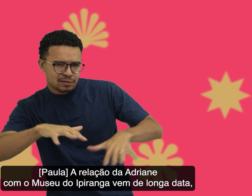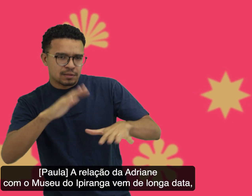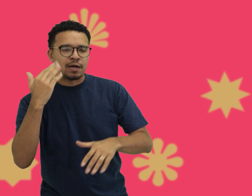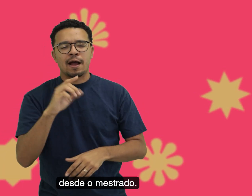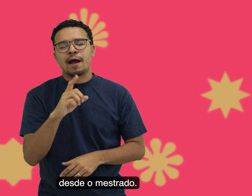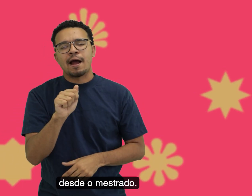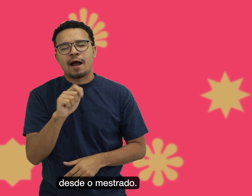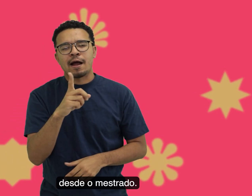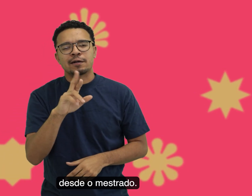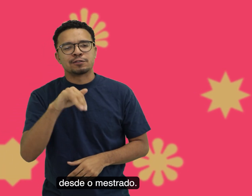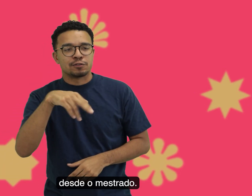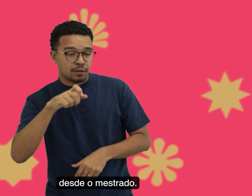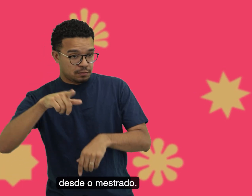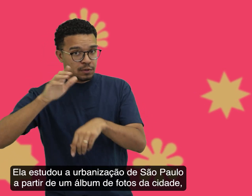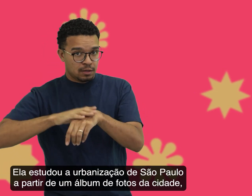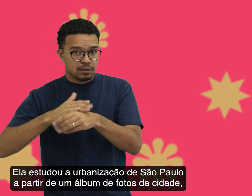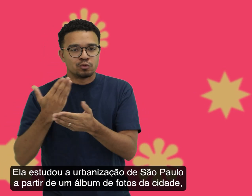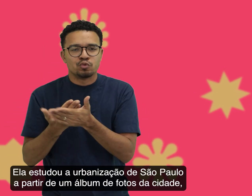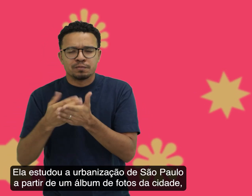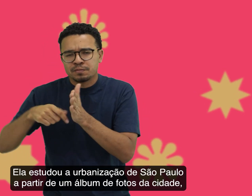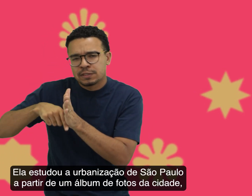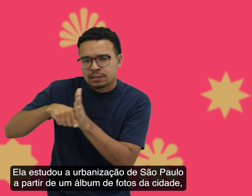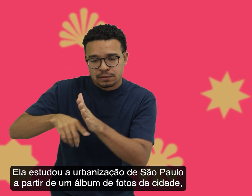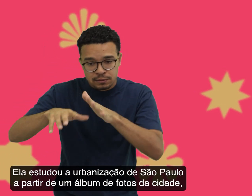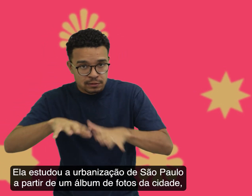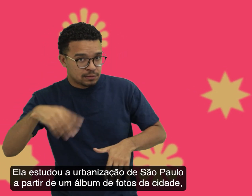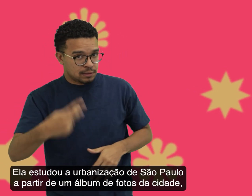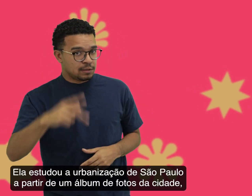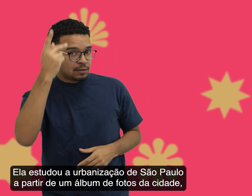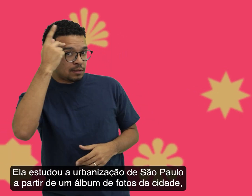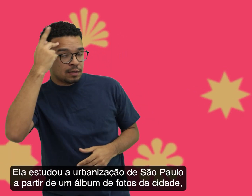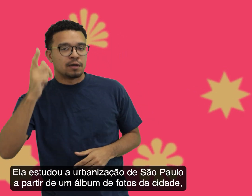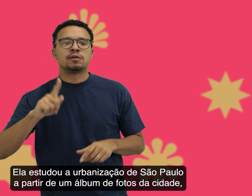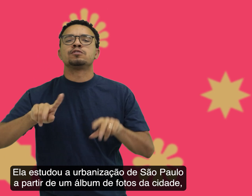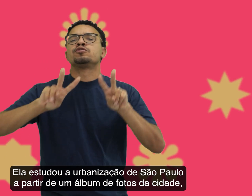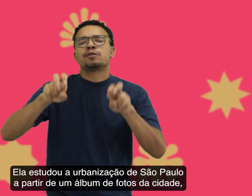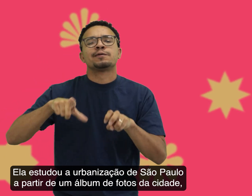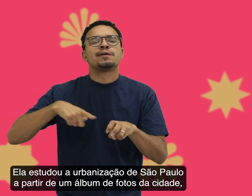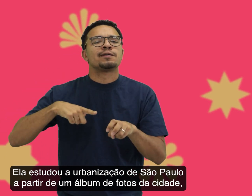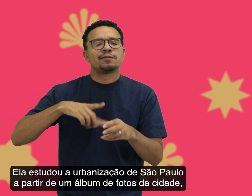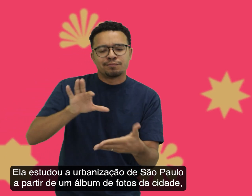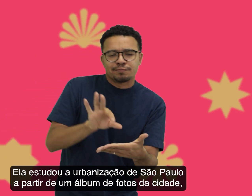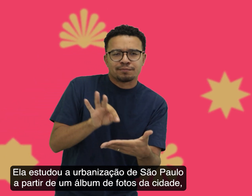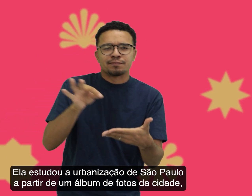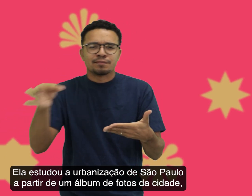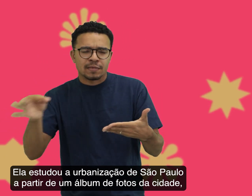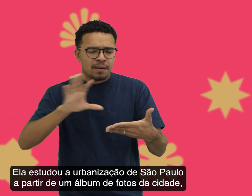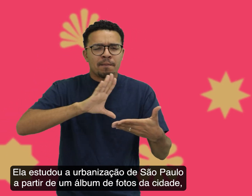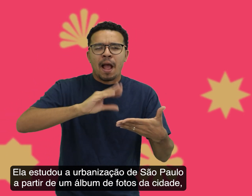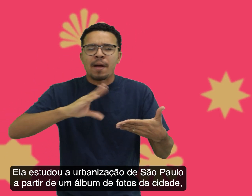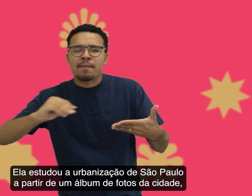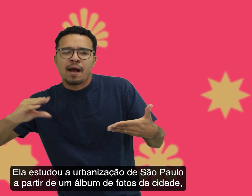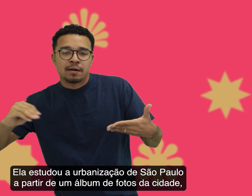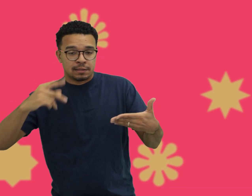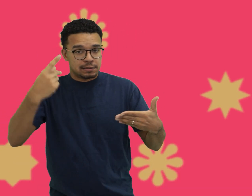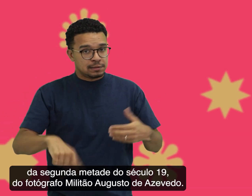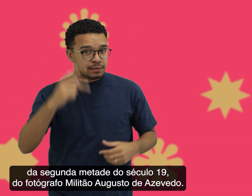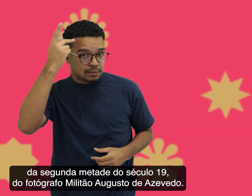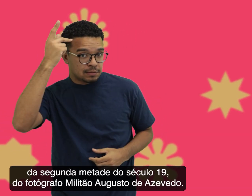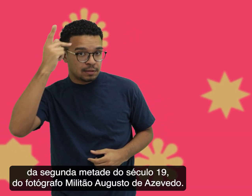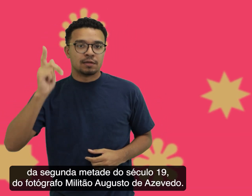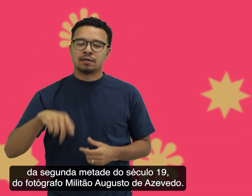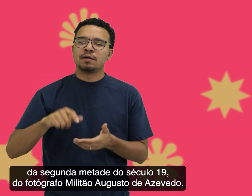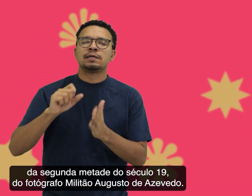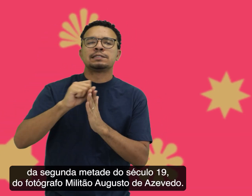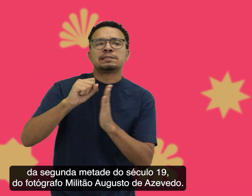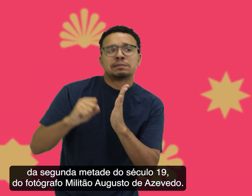Ipiranga vem de longa data, desde o mestrado. Ela estudou a urbanização de São Paulo a partir de um álbum de fotos da